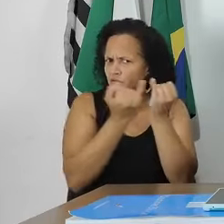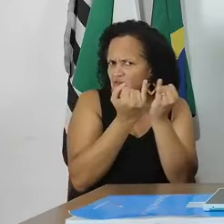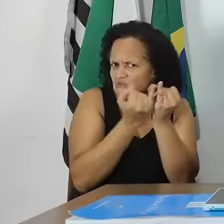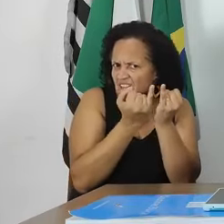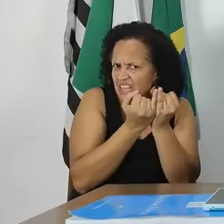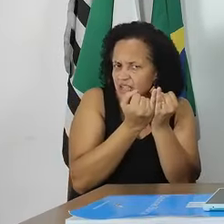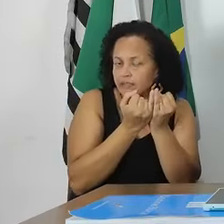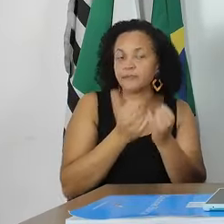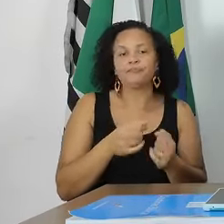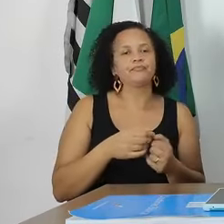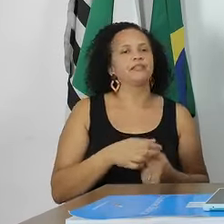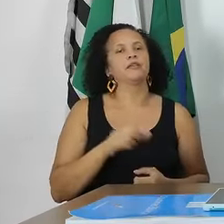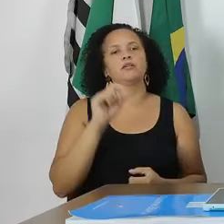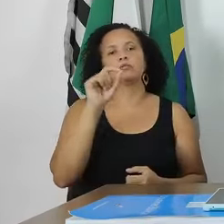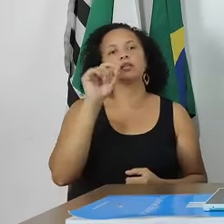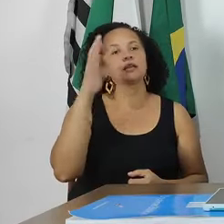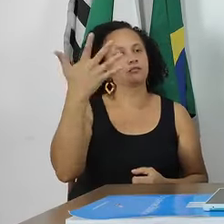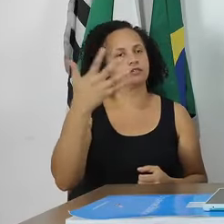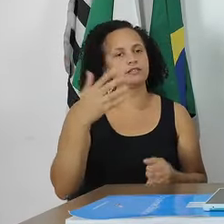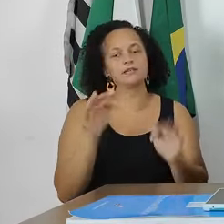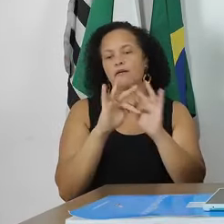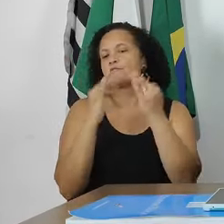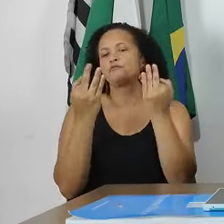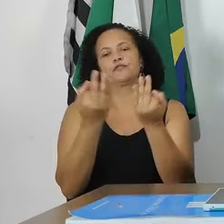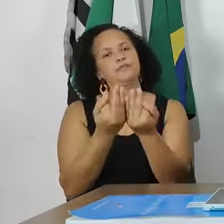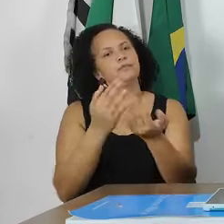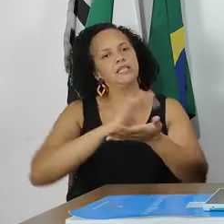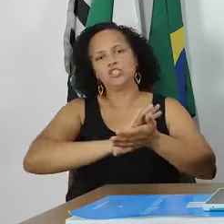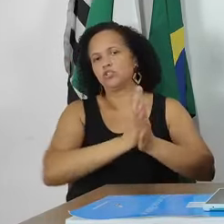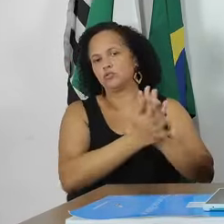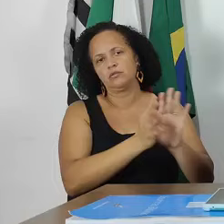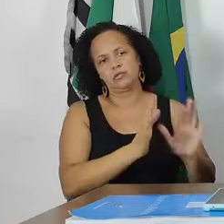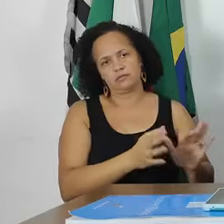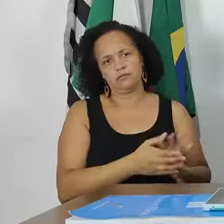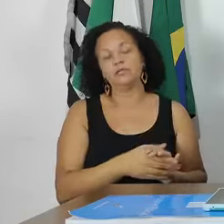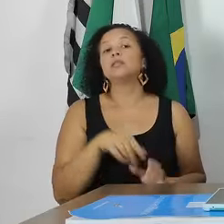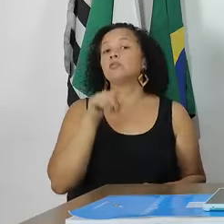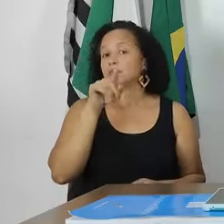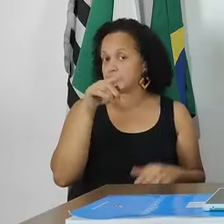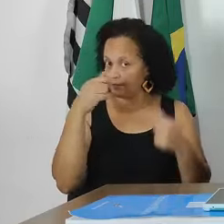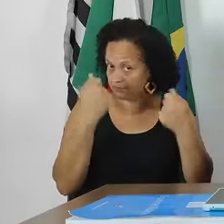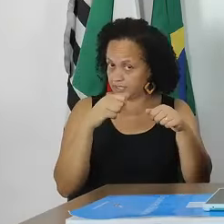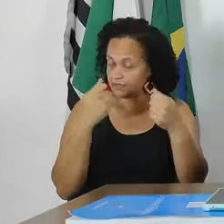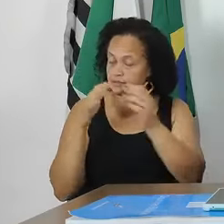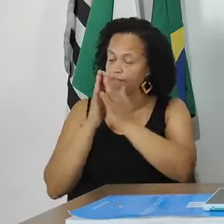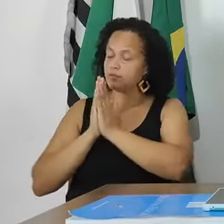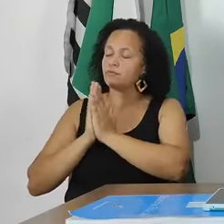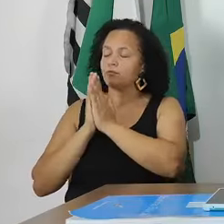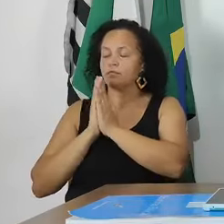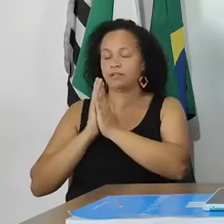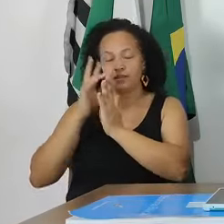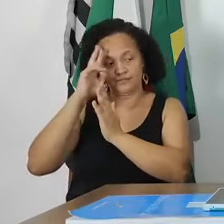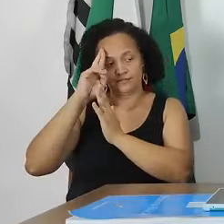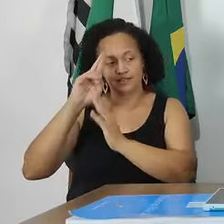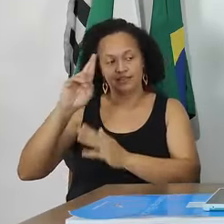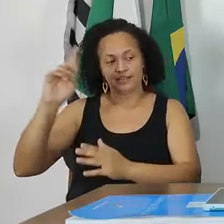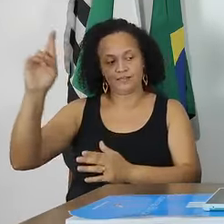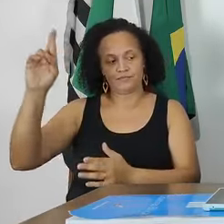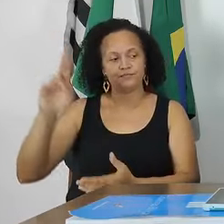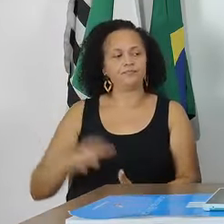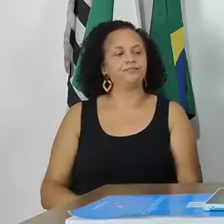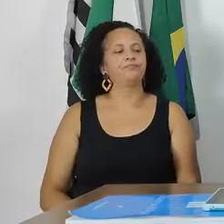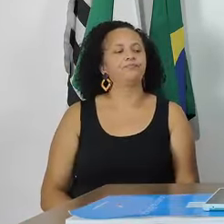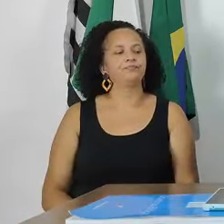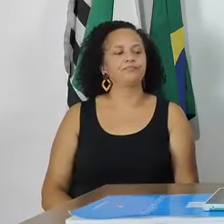sua porta, me ouve em secreto. Amém? Então é só uma introdução, tá? Agora vai começar.